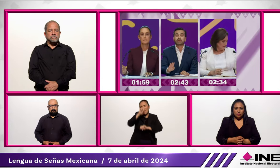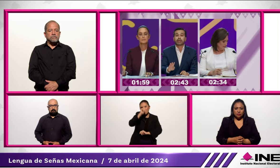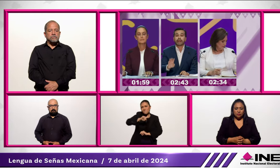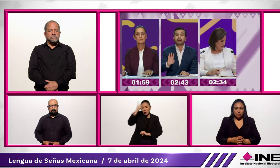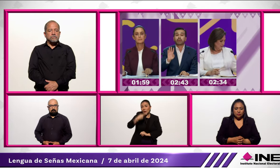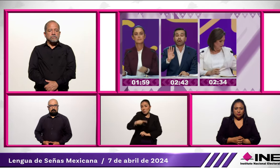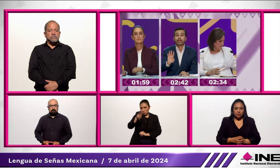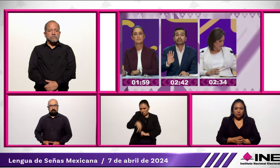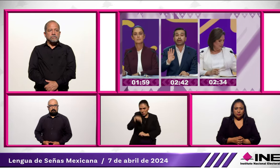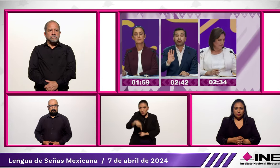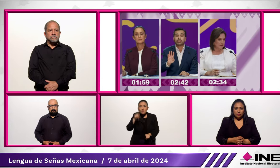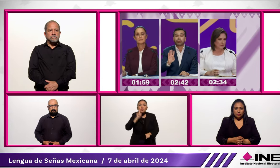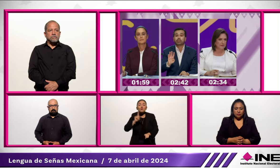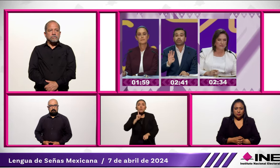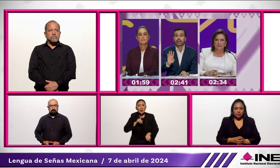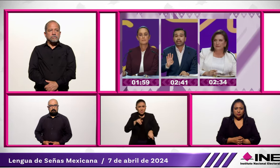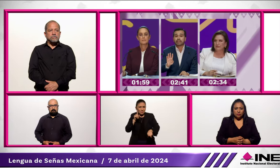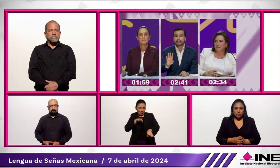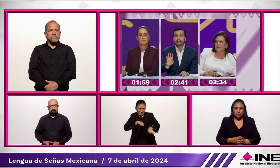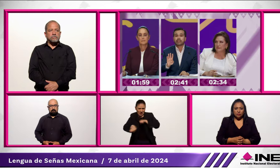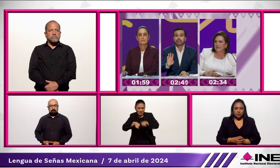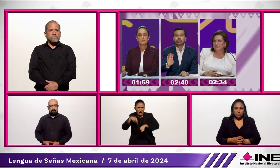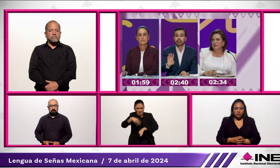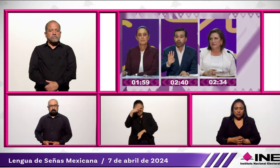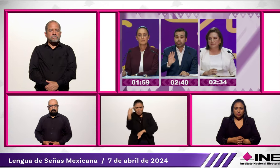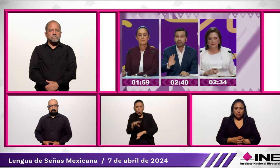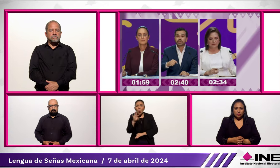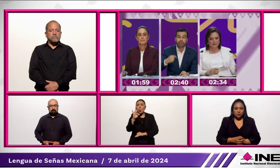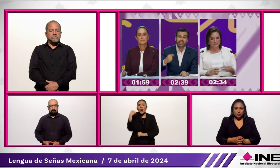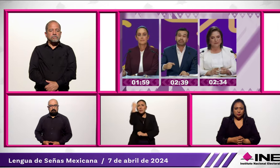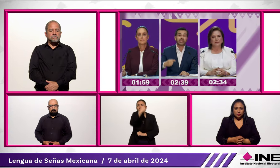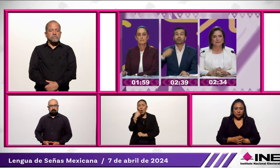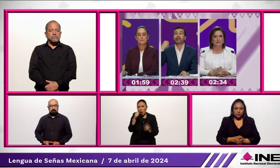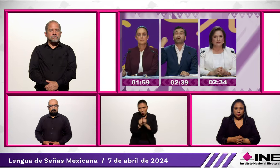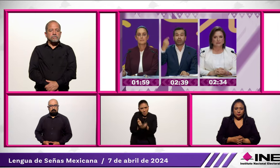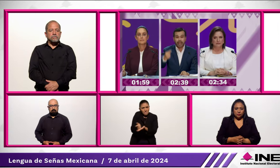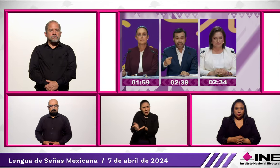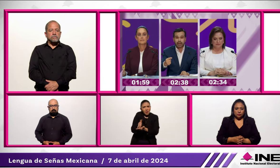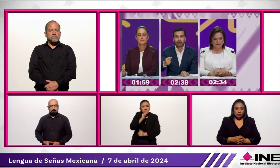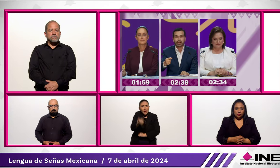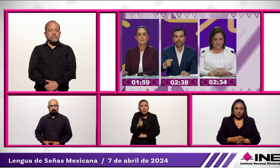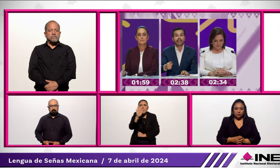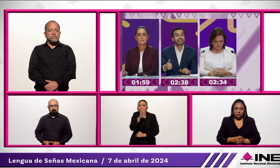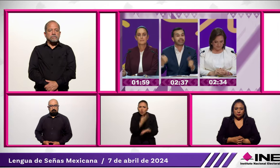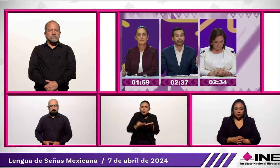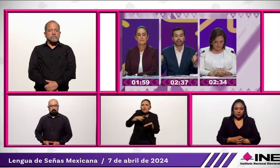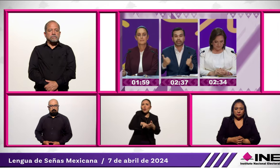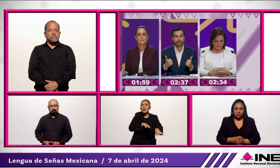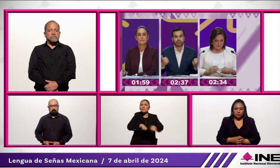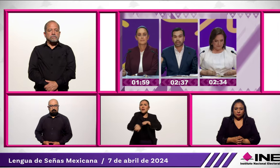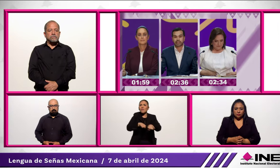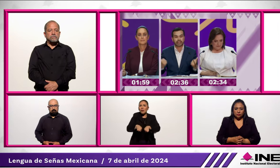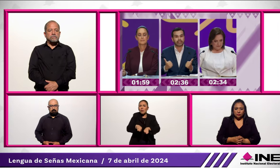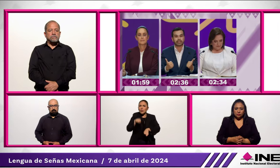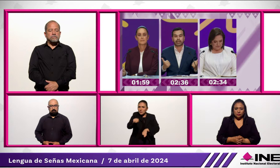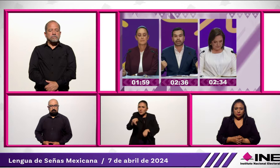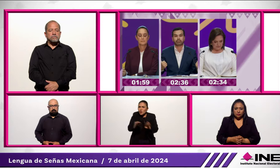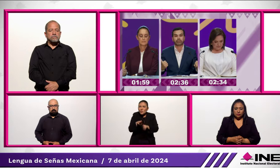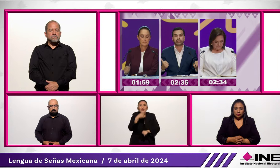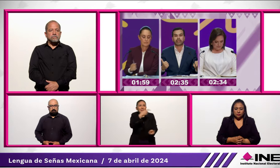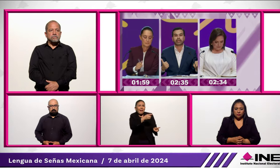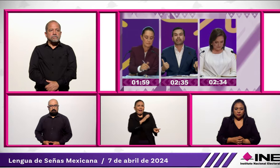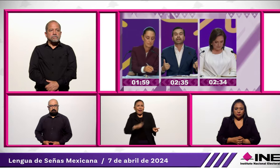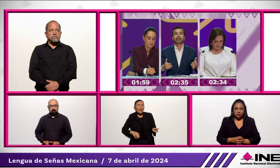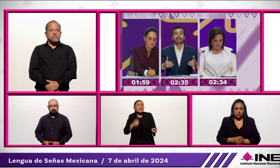en México trabajan 40 horas no remuneradas en promedio. Es prácticamente otra jornada laboral, esa que no quieran reducir las candidatas de la